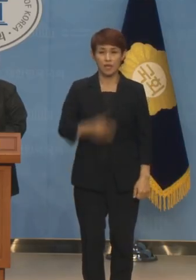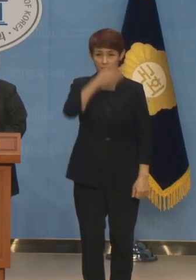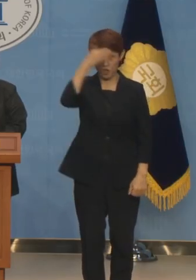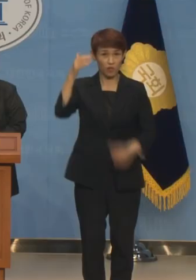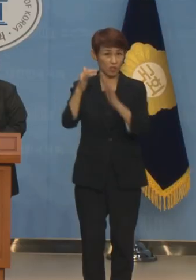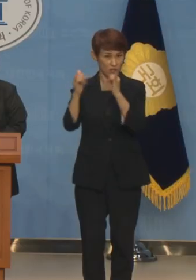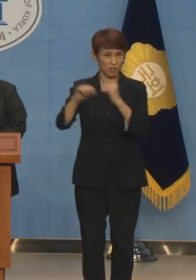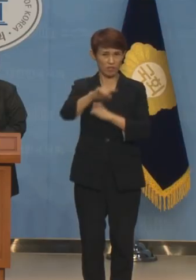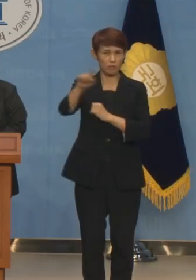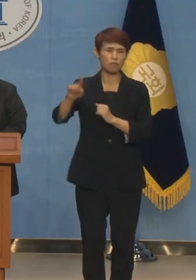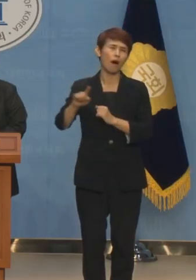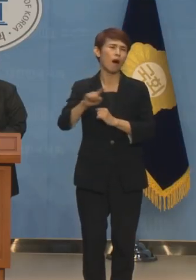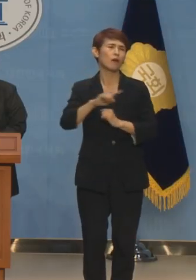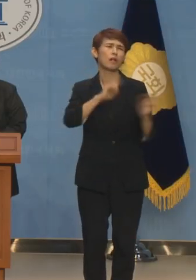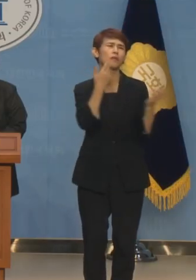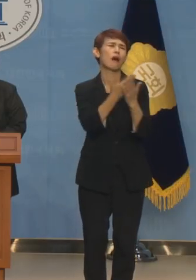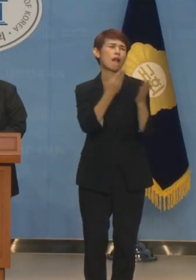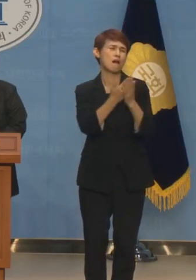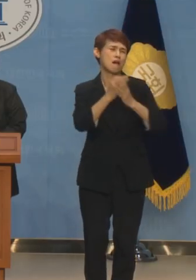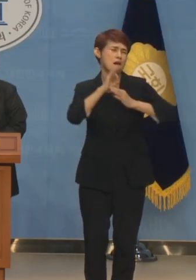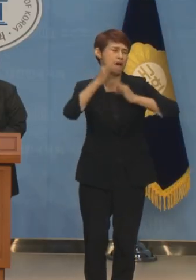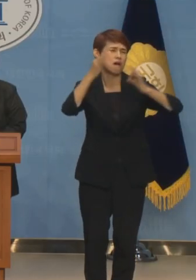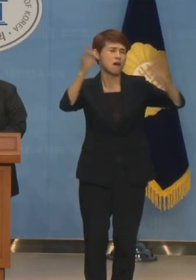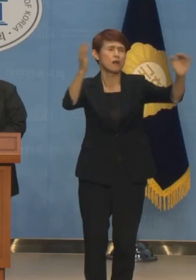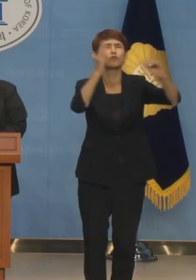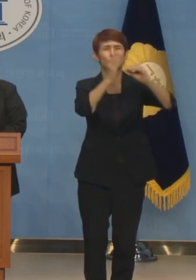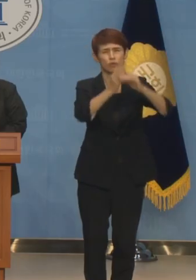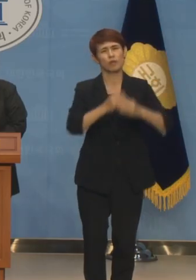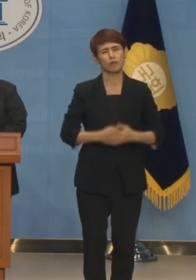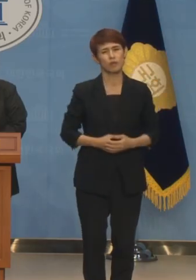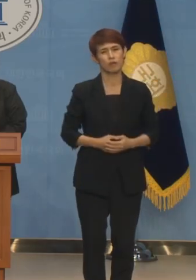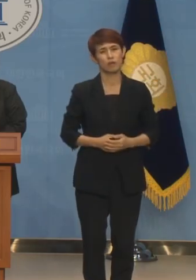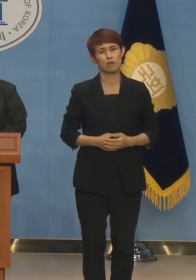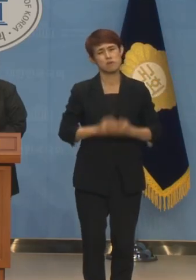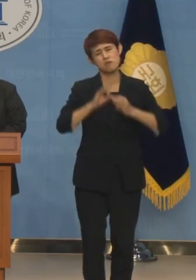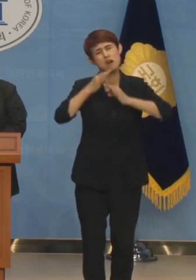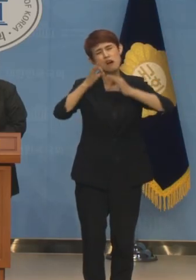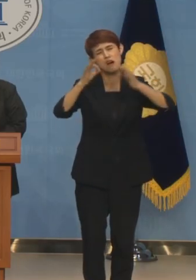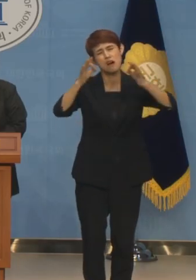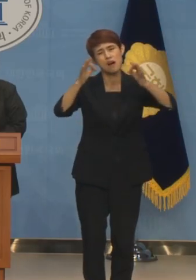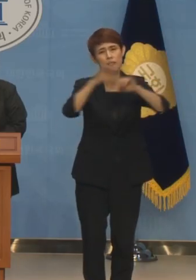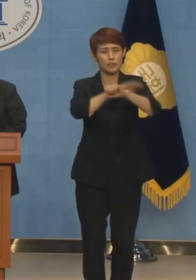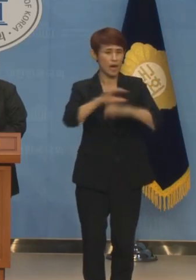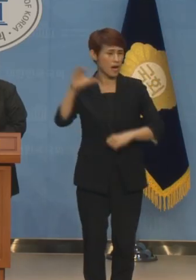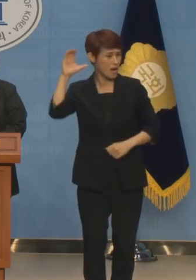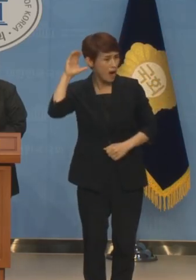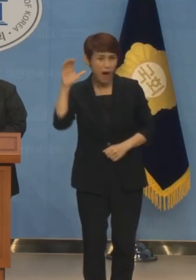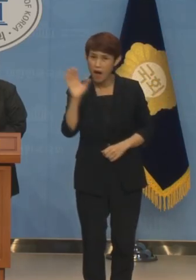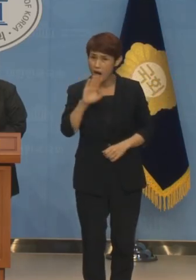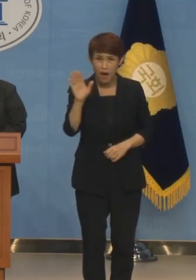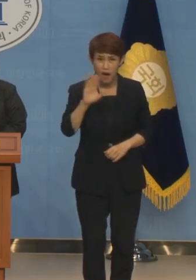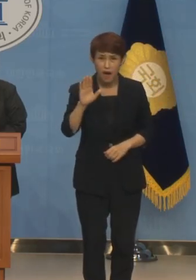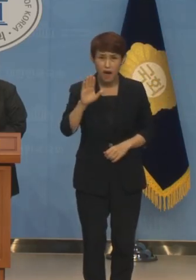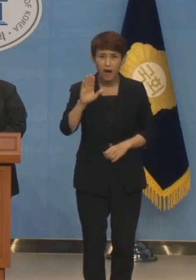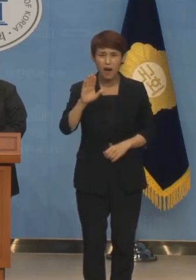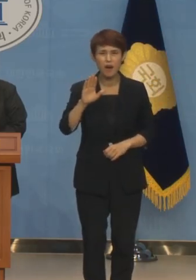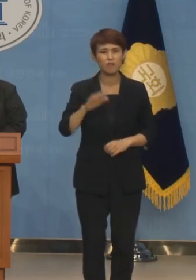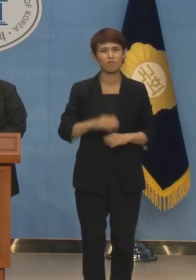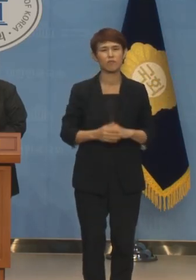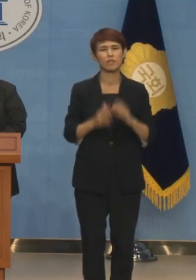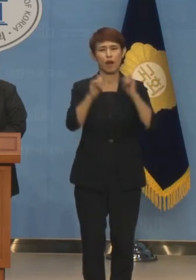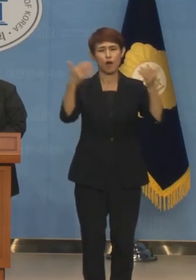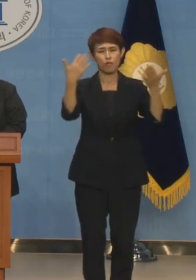청년들은 여전히 살려달라고 절규하고 있습니다. 그 절규에 귀 기울이지 않고선 이 인구